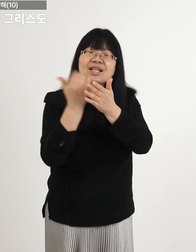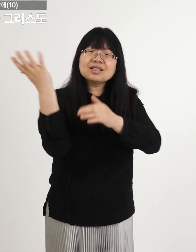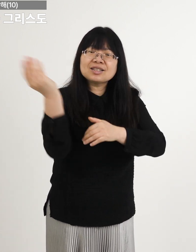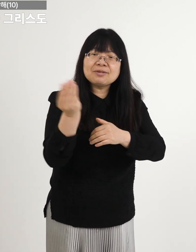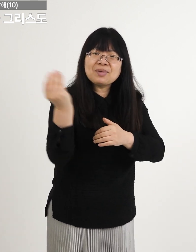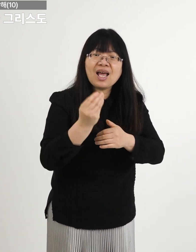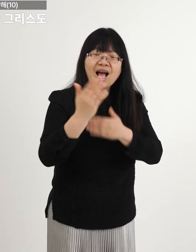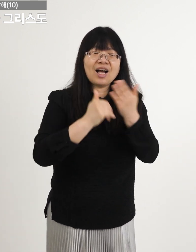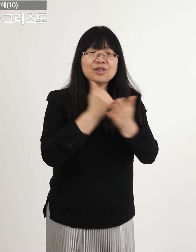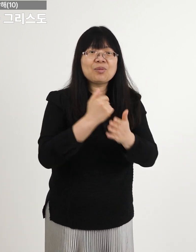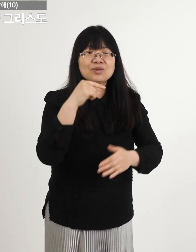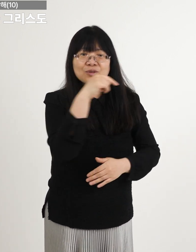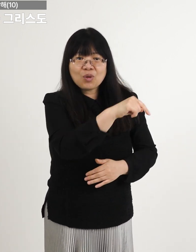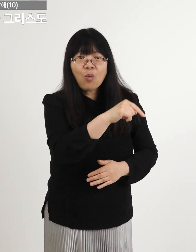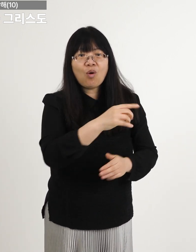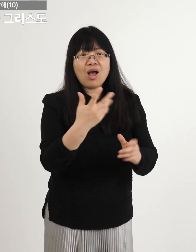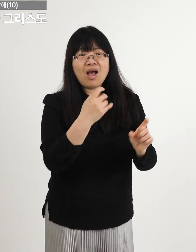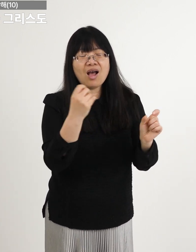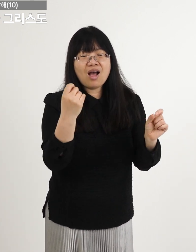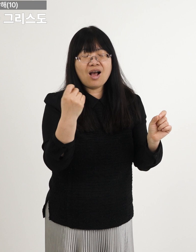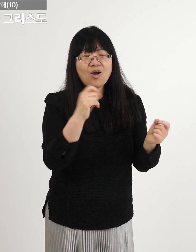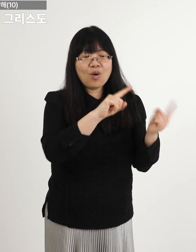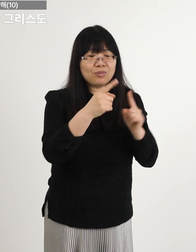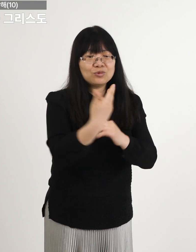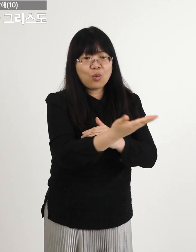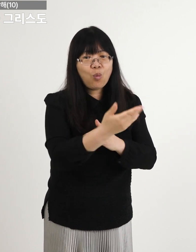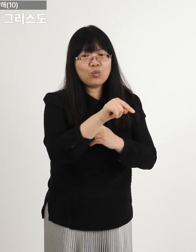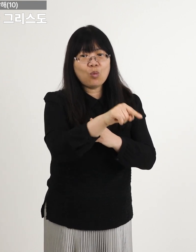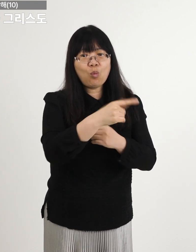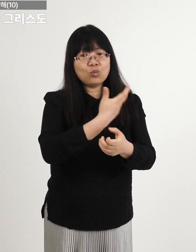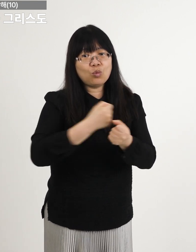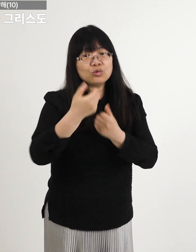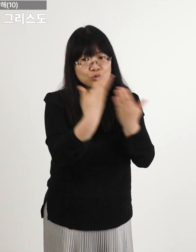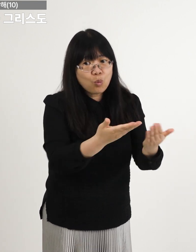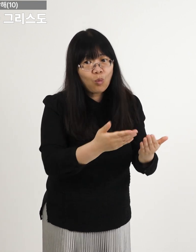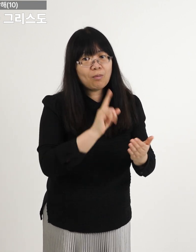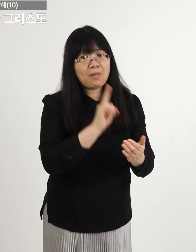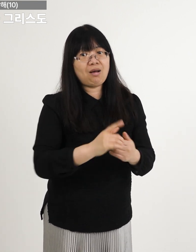너를 회복하실 것이고 너를 용서하실 것이고